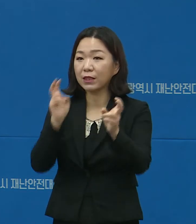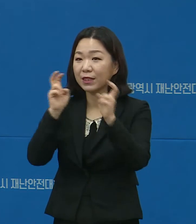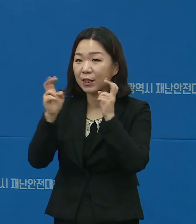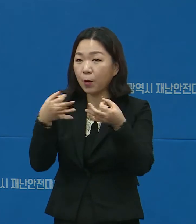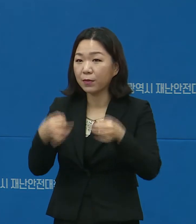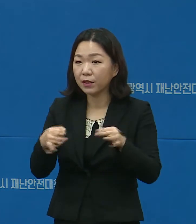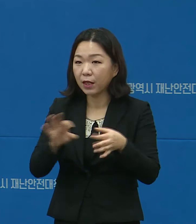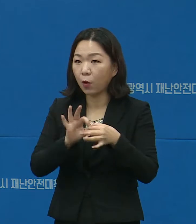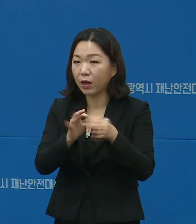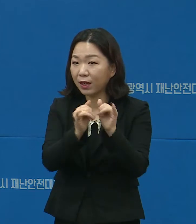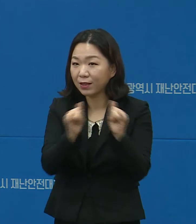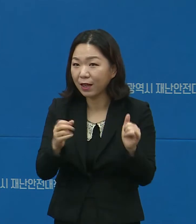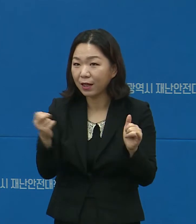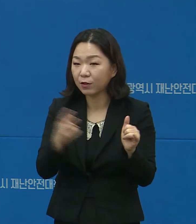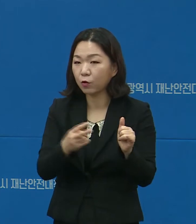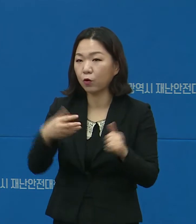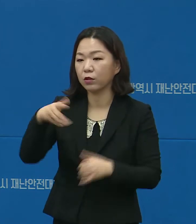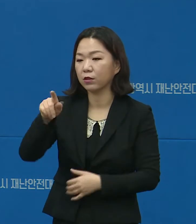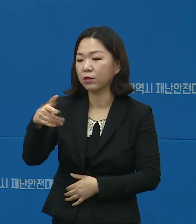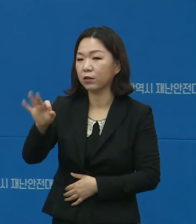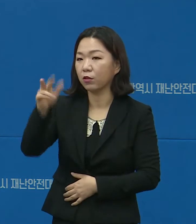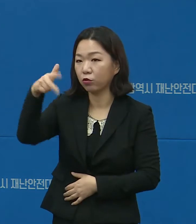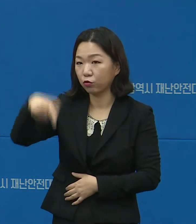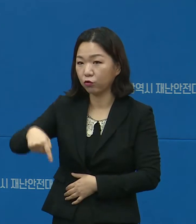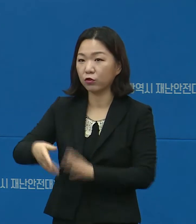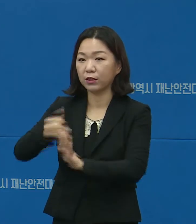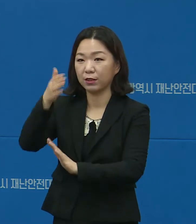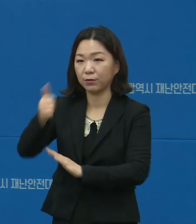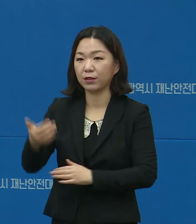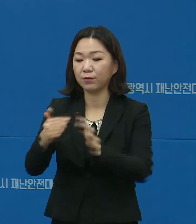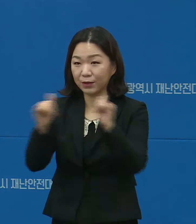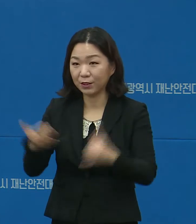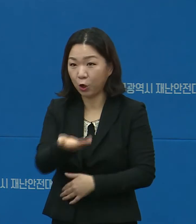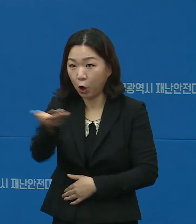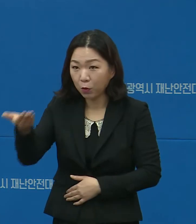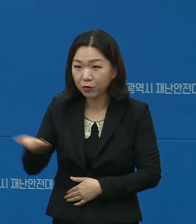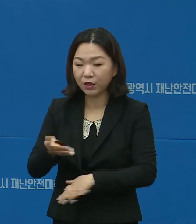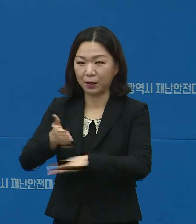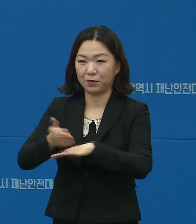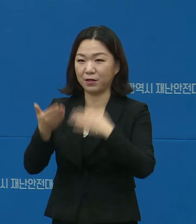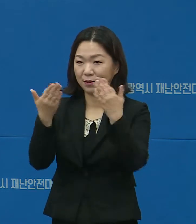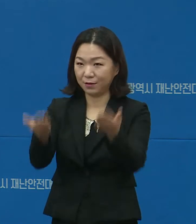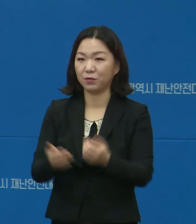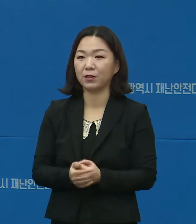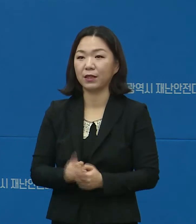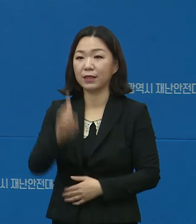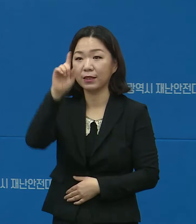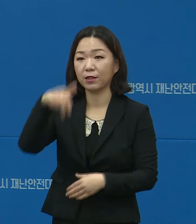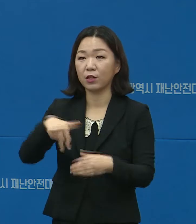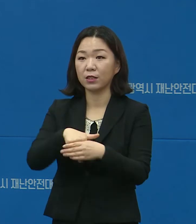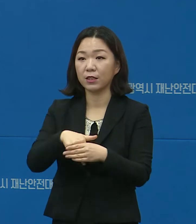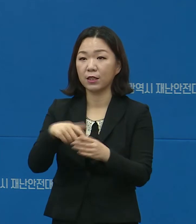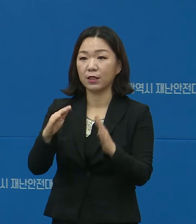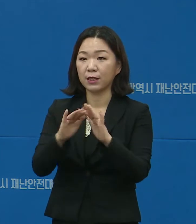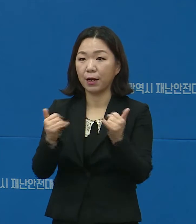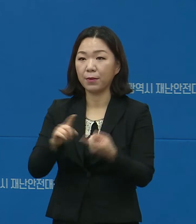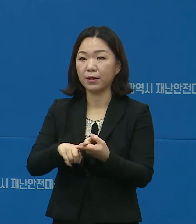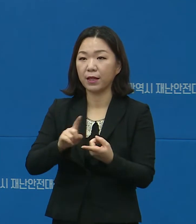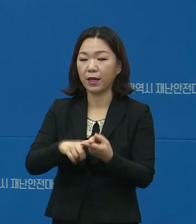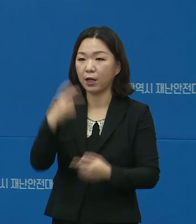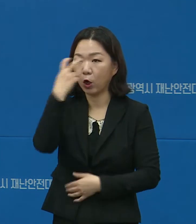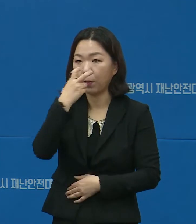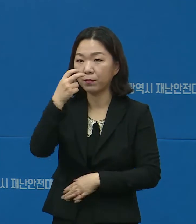여러분과 충주시민 여러분께 깊이 감사드립니다. 신천지 교인들에 대한 진단검사 현황에